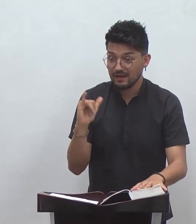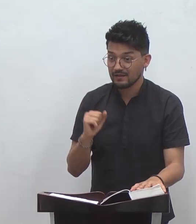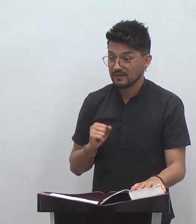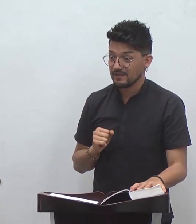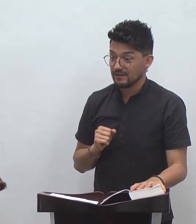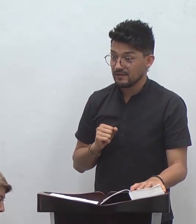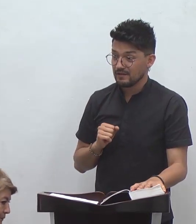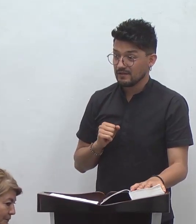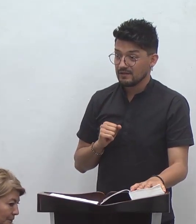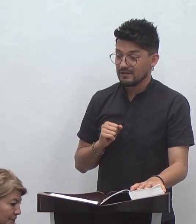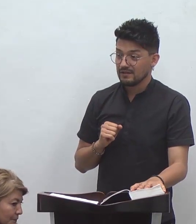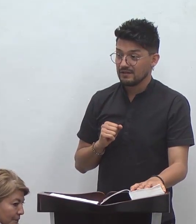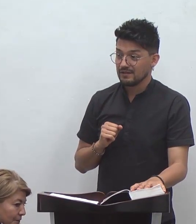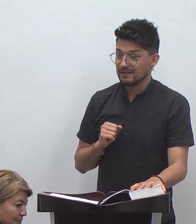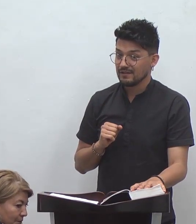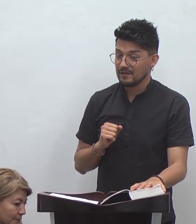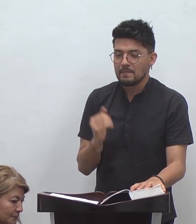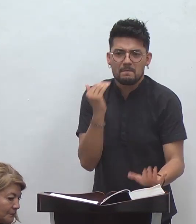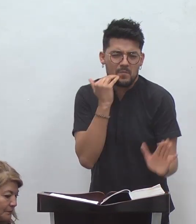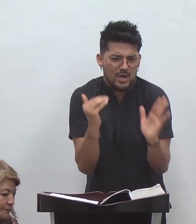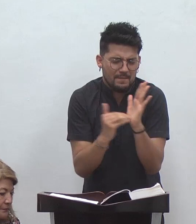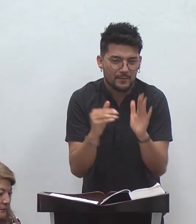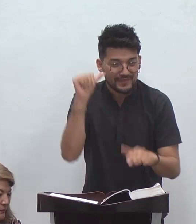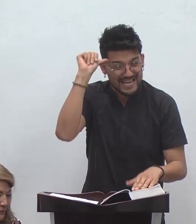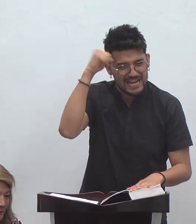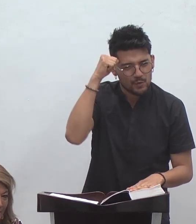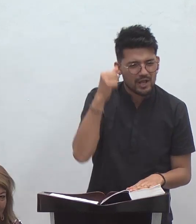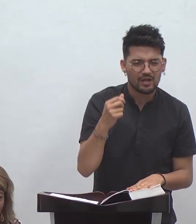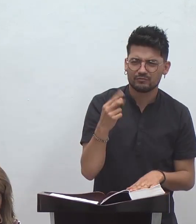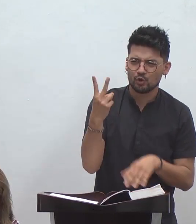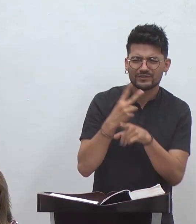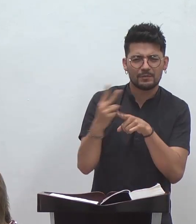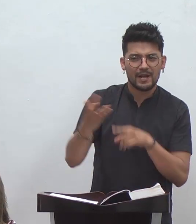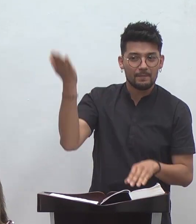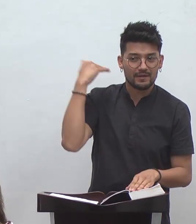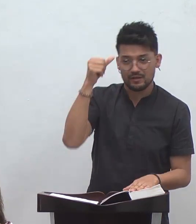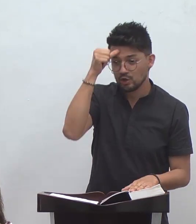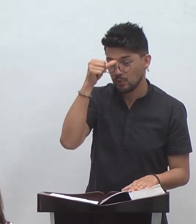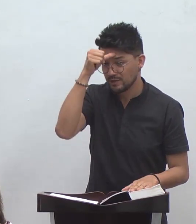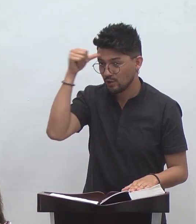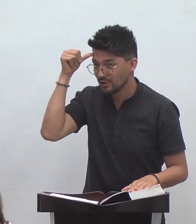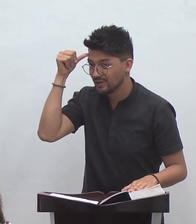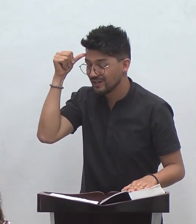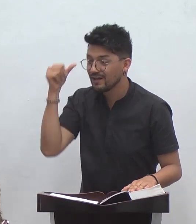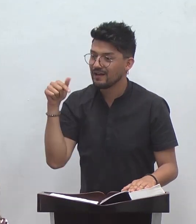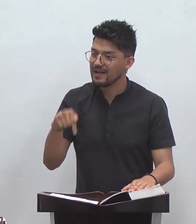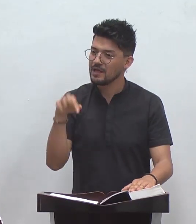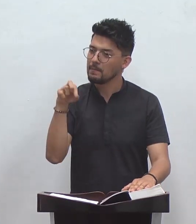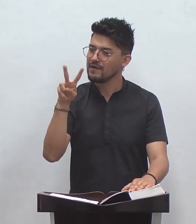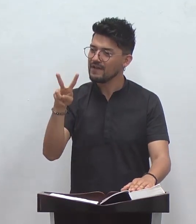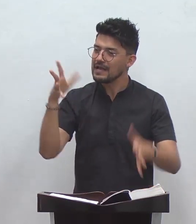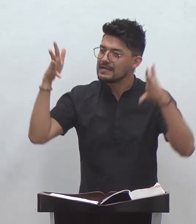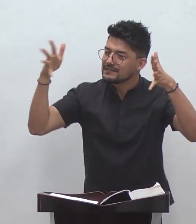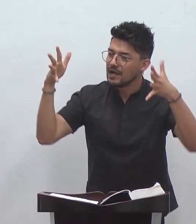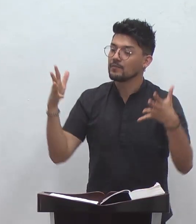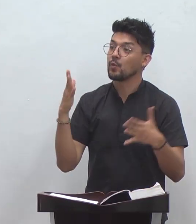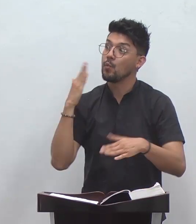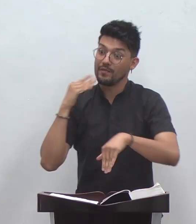con antelación ante ese llamado de alerta. Por ejemplo, recuerda hace 2 semanas atrás, en la